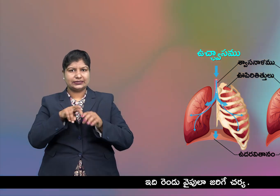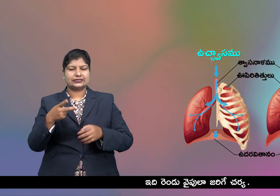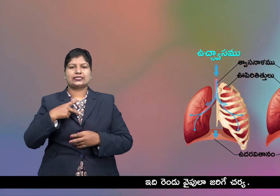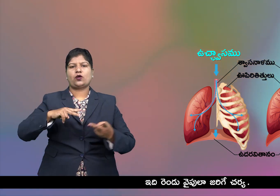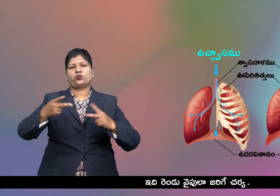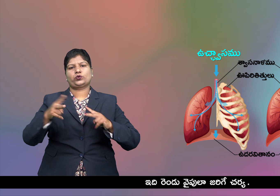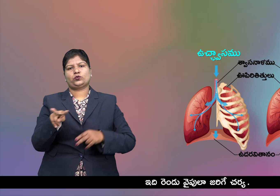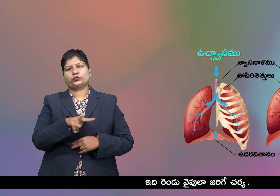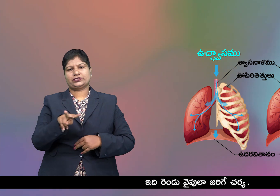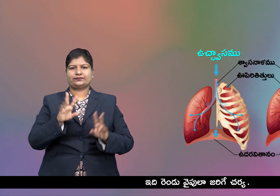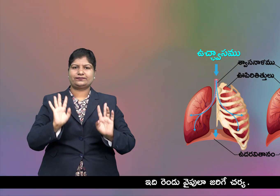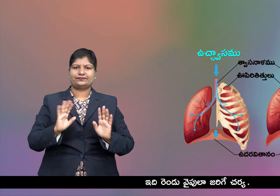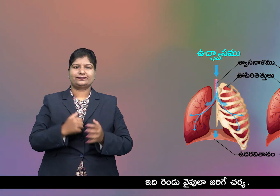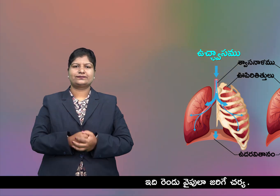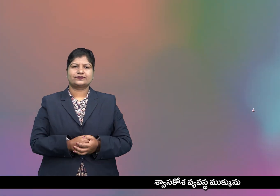రెండు వైపులా జరిగే చర్య.